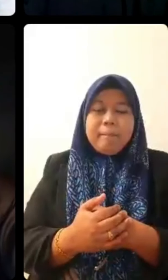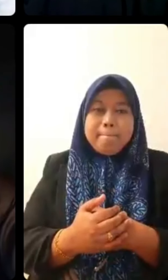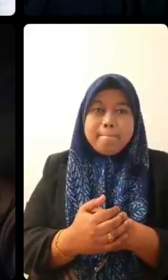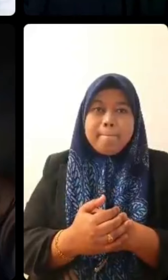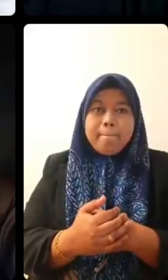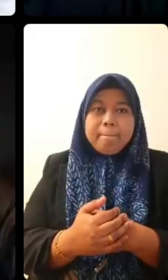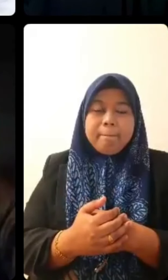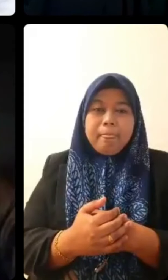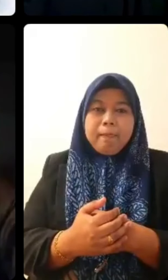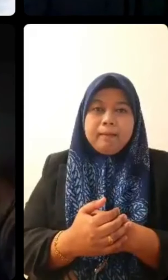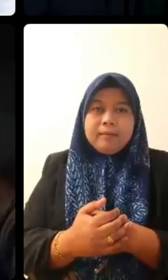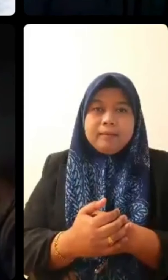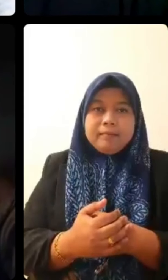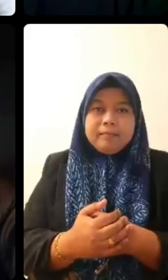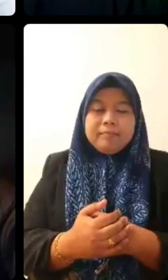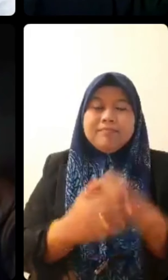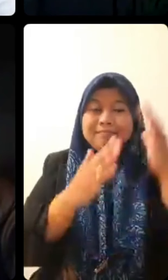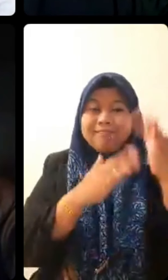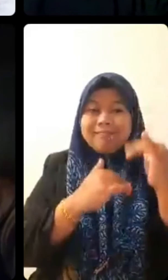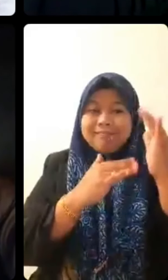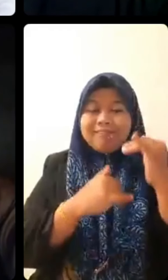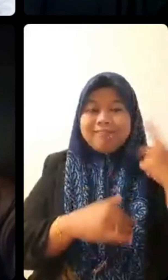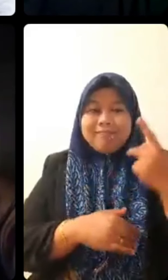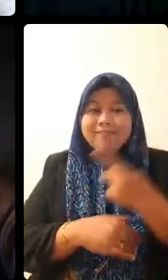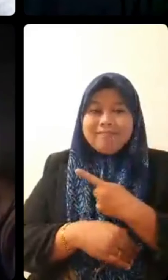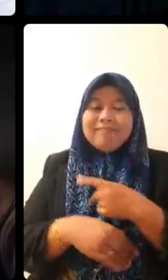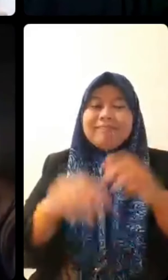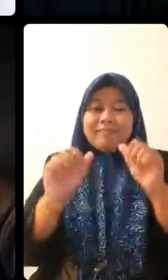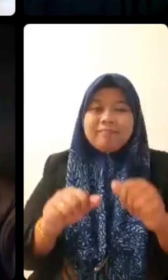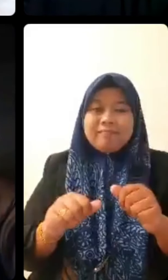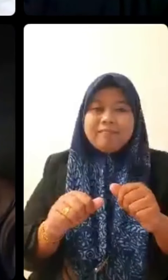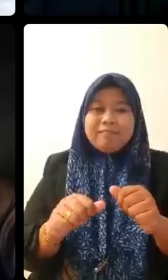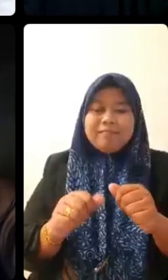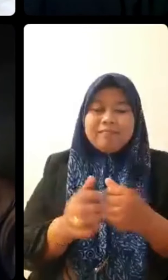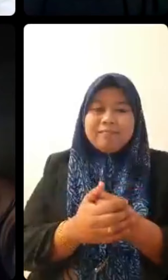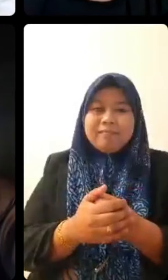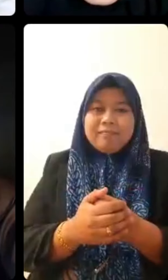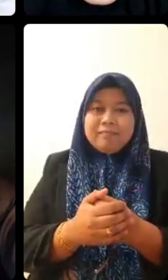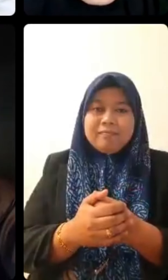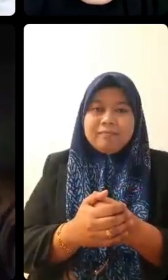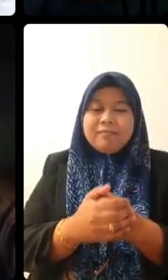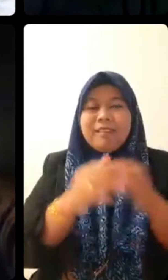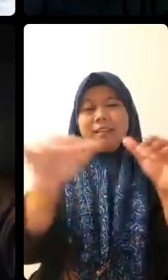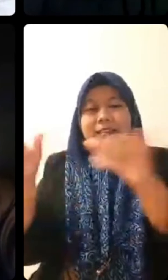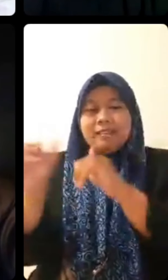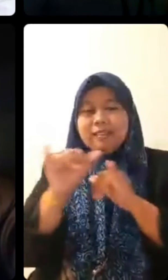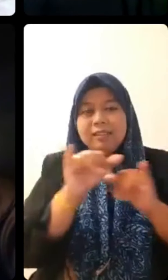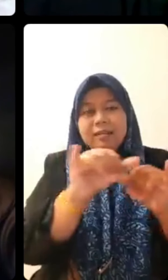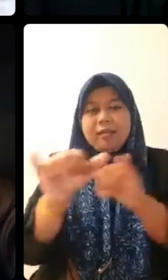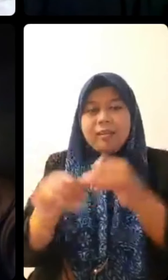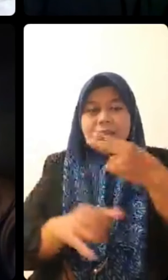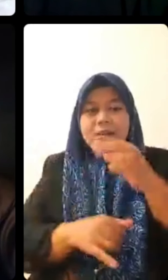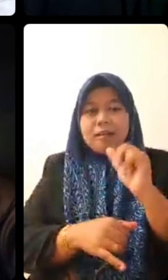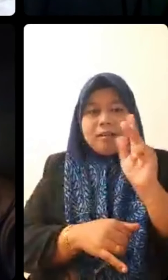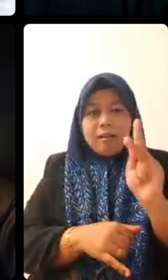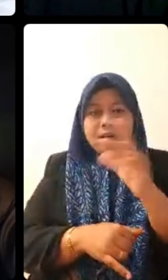Diharapkan kita dapat memberikan kesamaan hak dan peluang kepada orang bagi